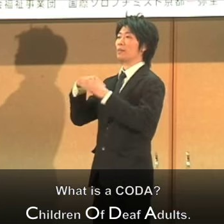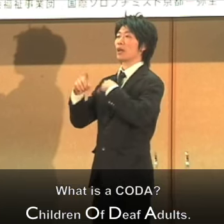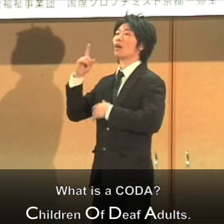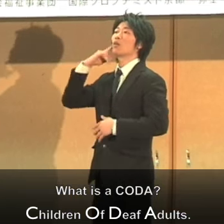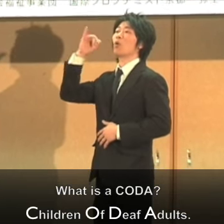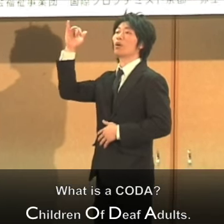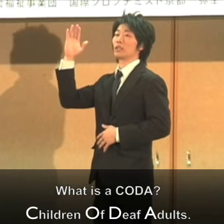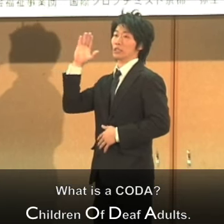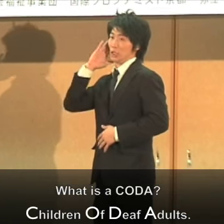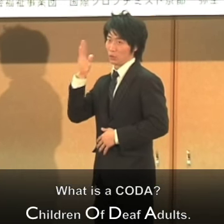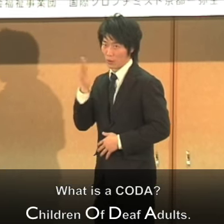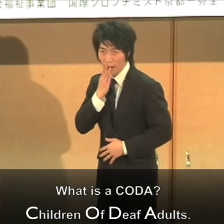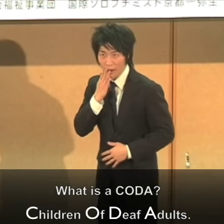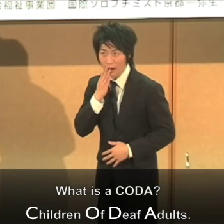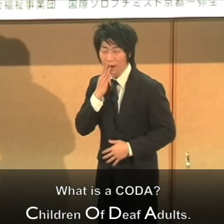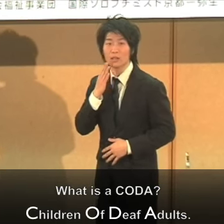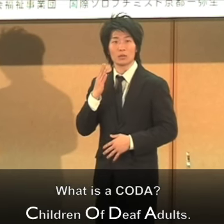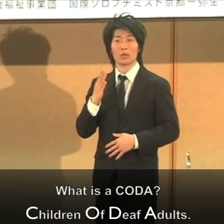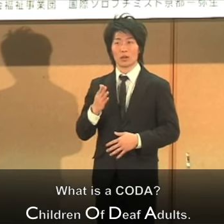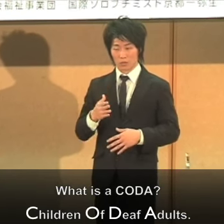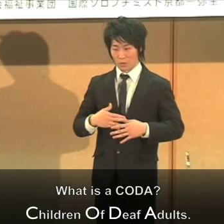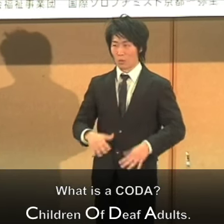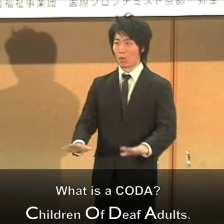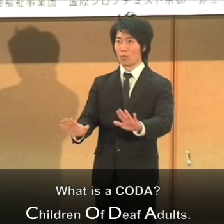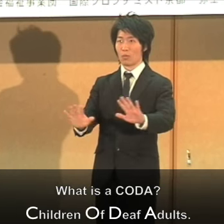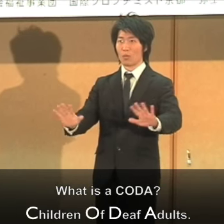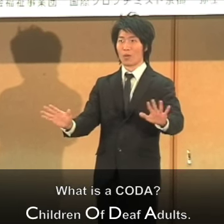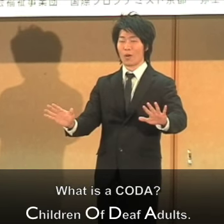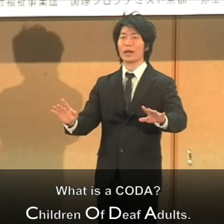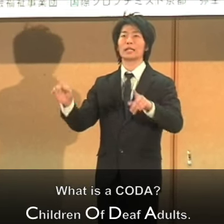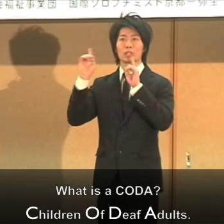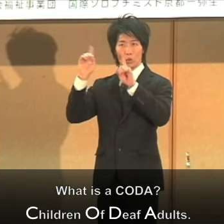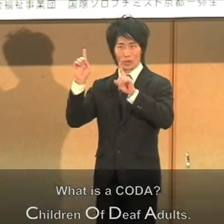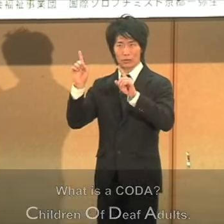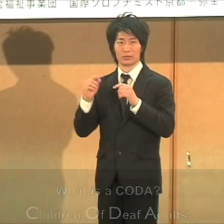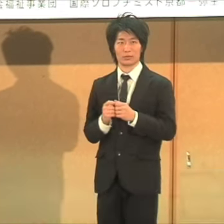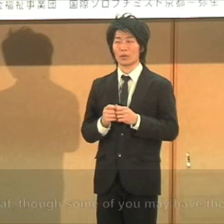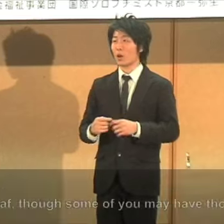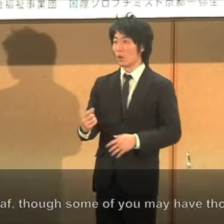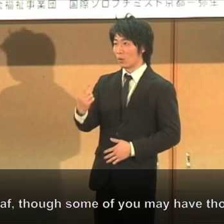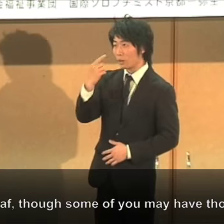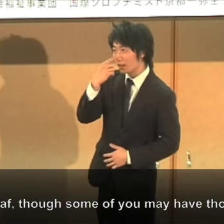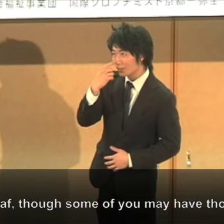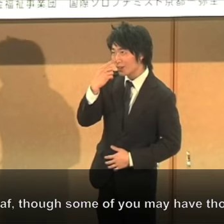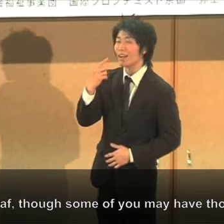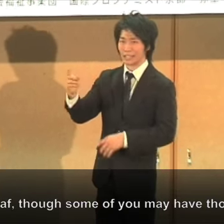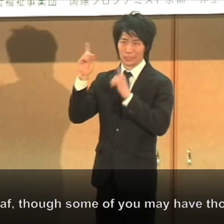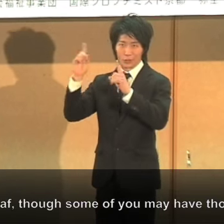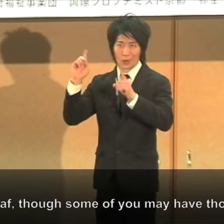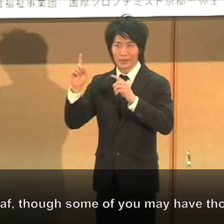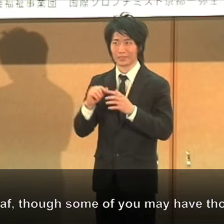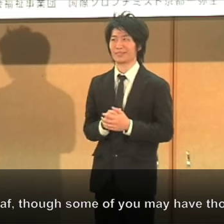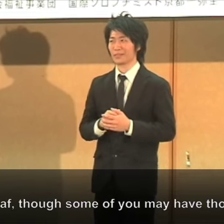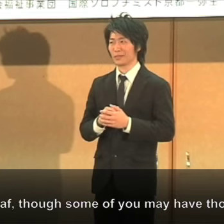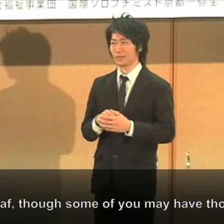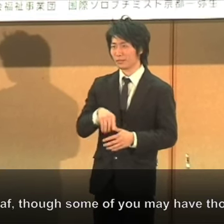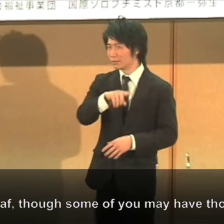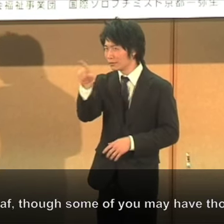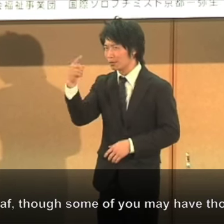は聞こえない親の聞こえる子どもたちという意味です。私は聞こえます。